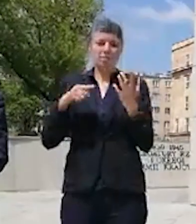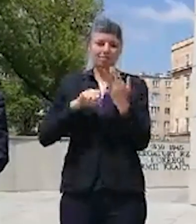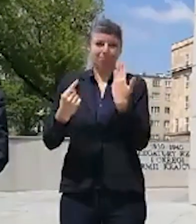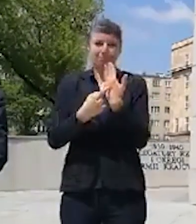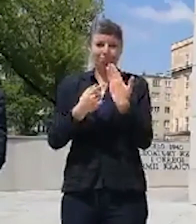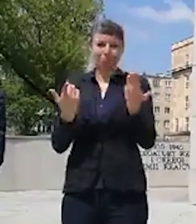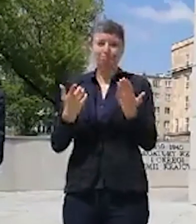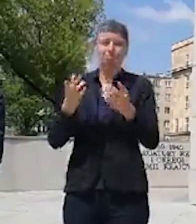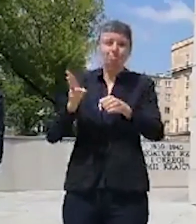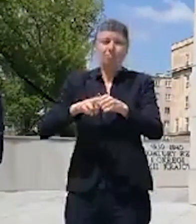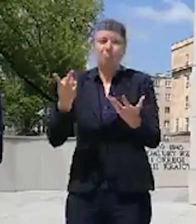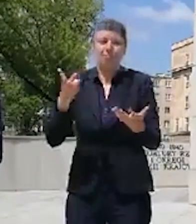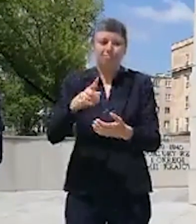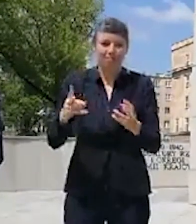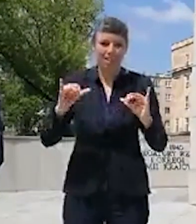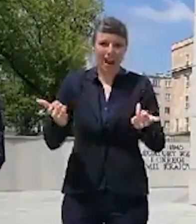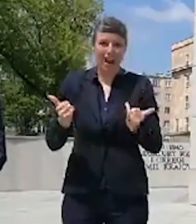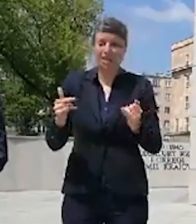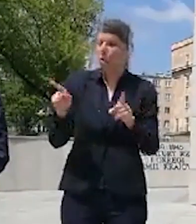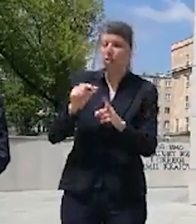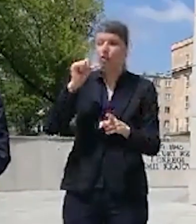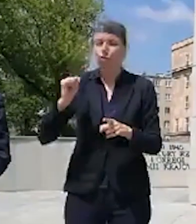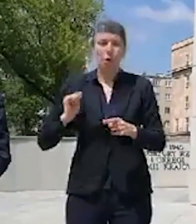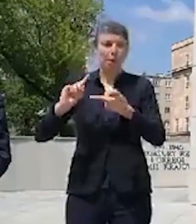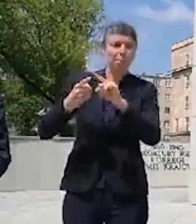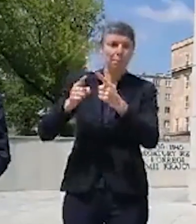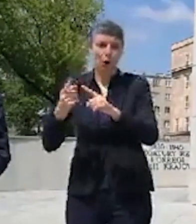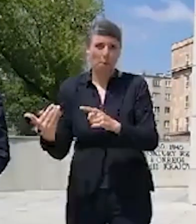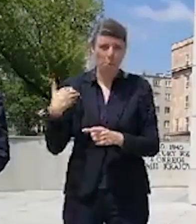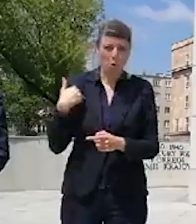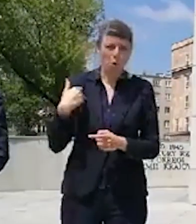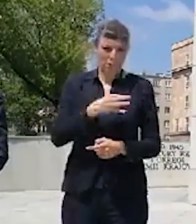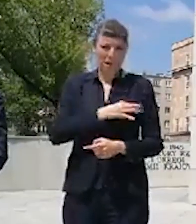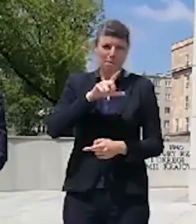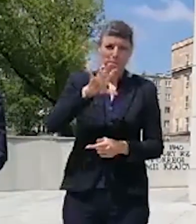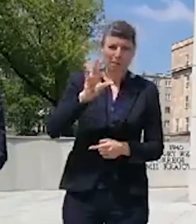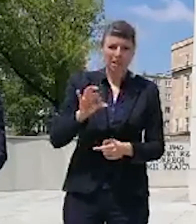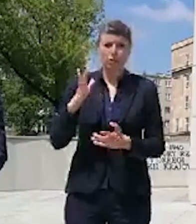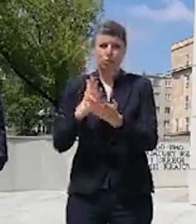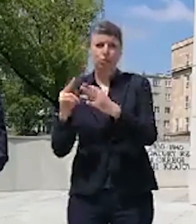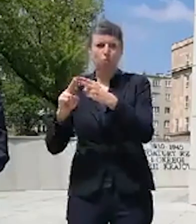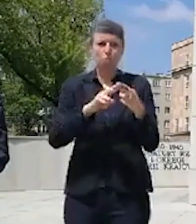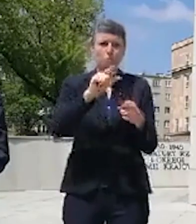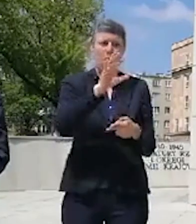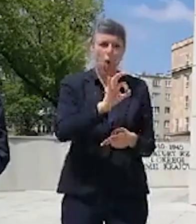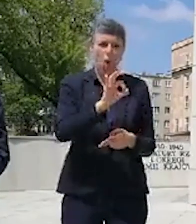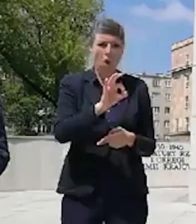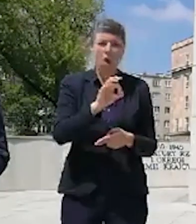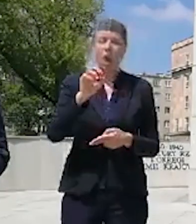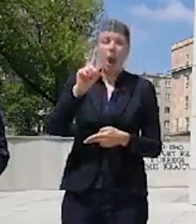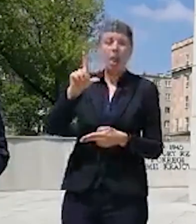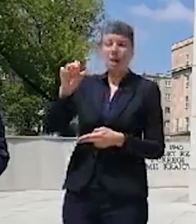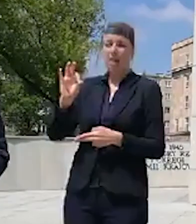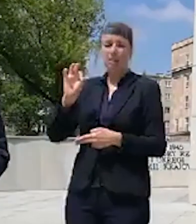czy prawdą są te plotki, które krążą od wczoraj po mieście o tym, że PiS dogaduje się tam z Platformą, przeciwko czemu protestuje